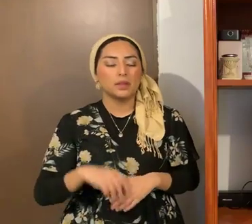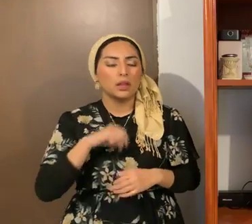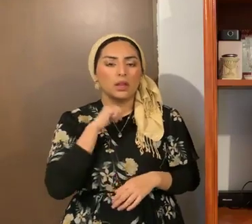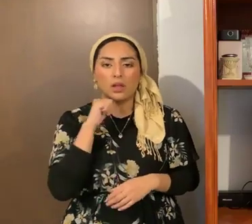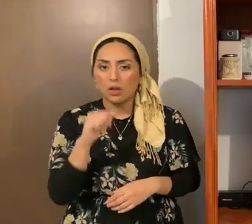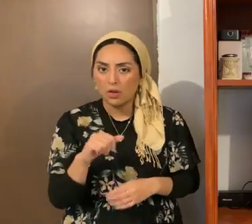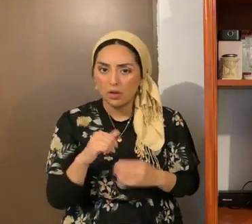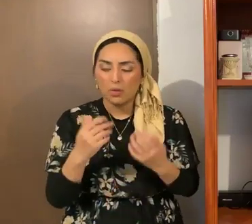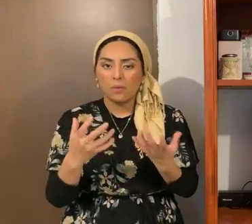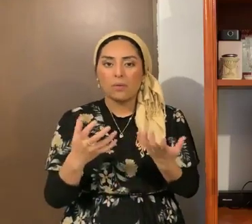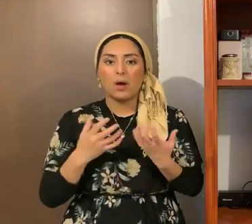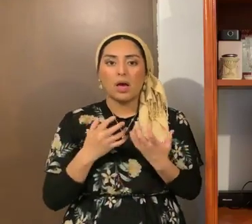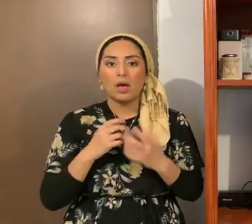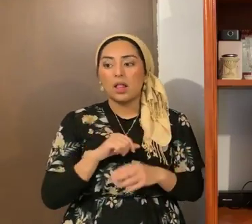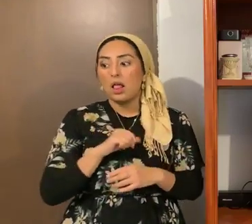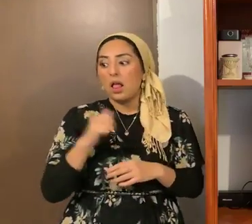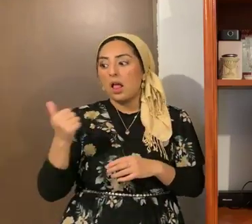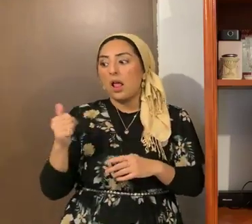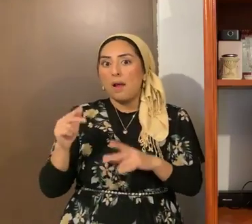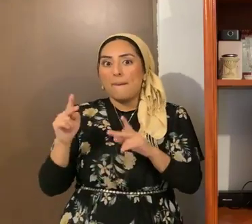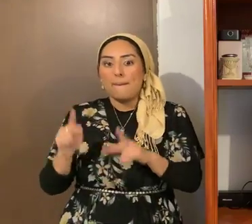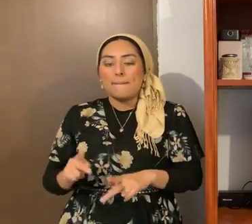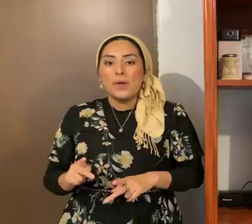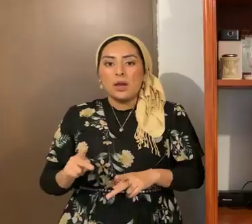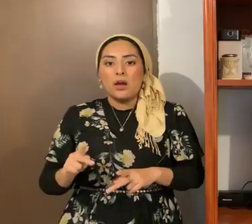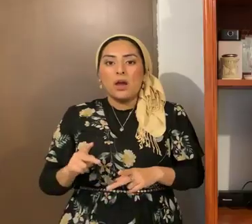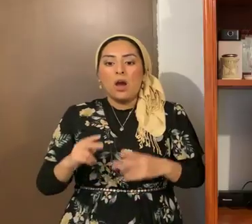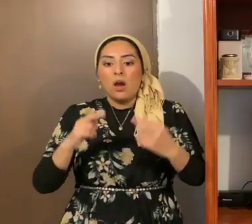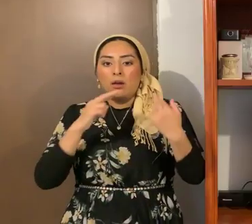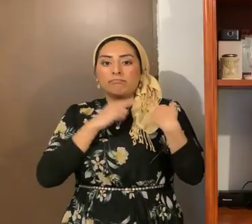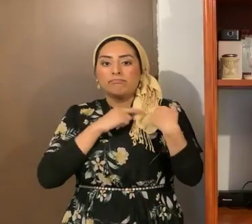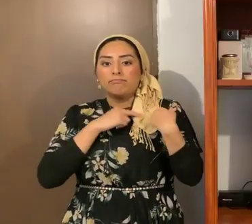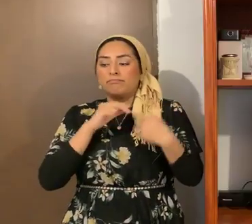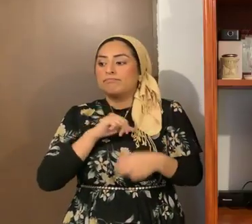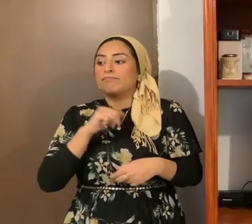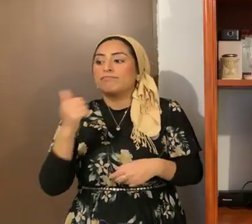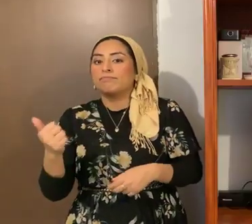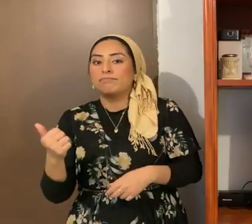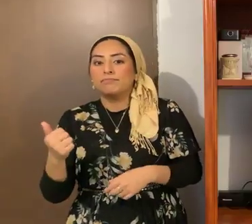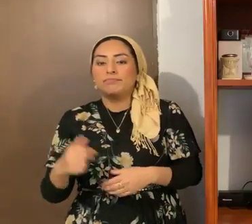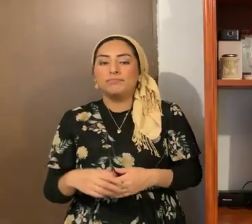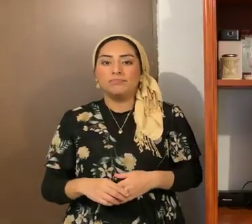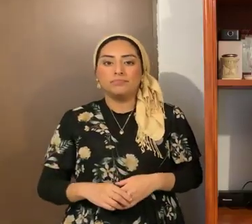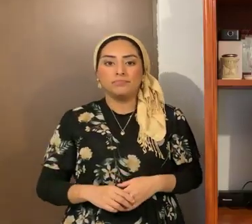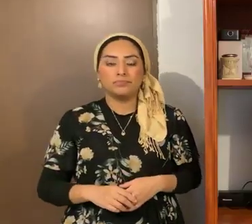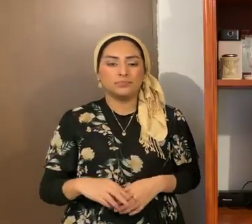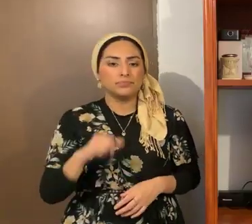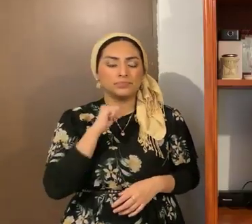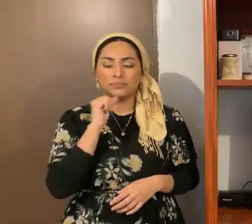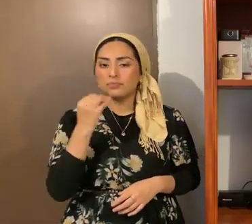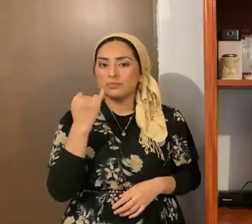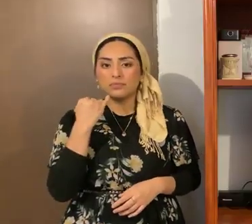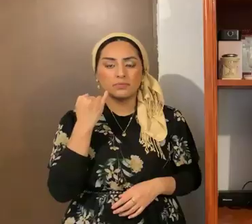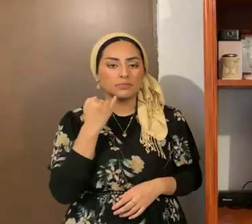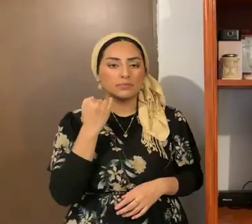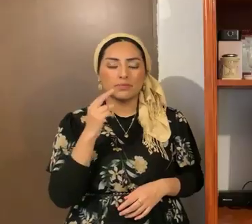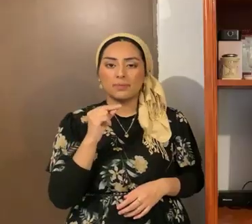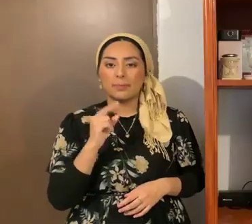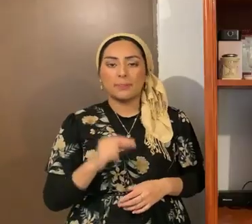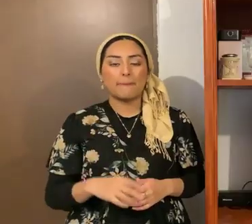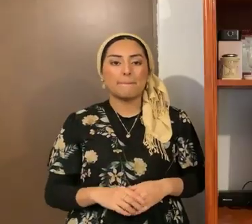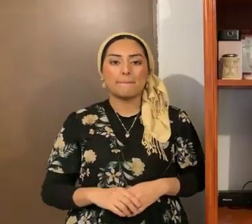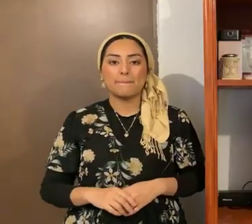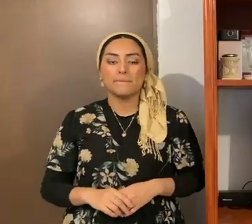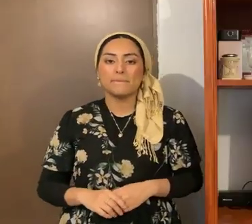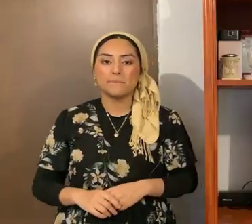desear el puesto del otro o el ministerio, no envidiar eso, no desear el